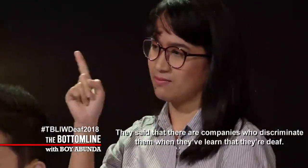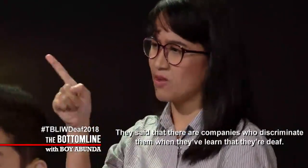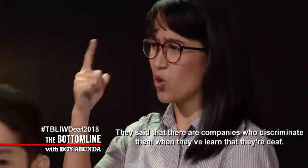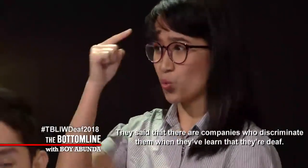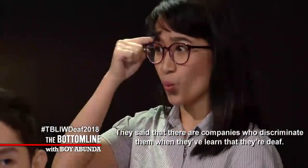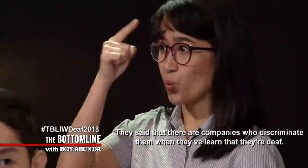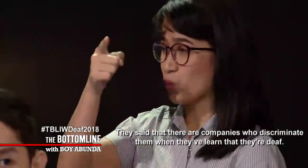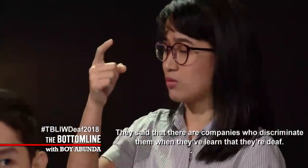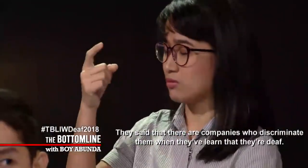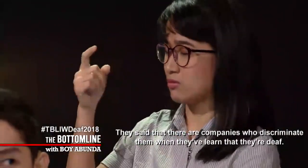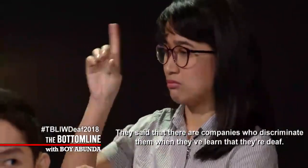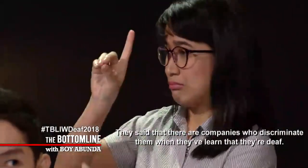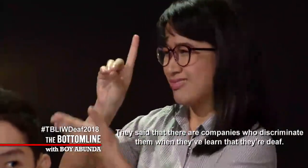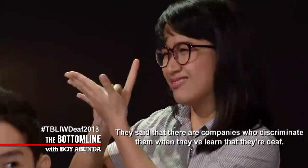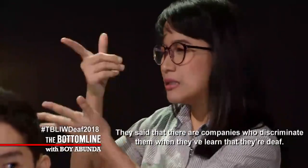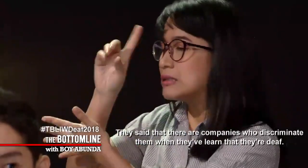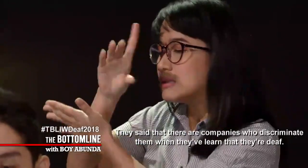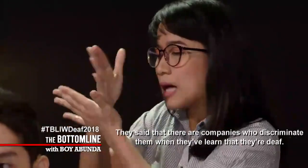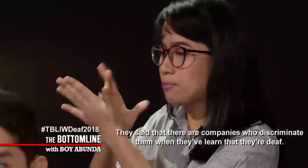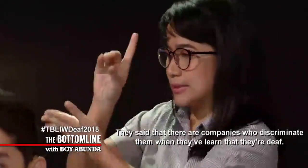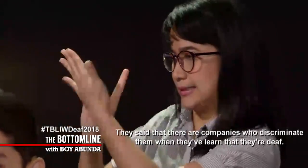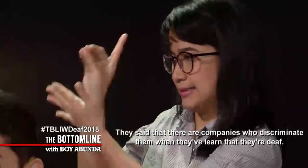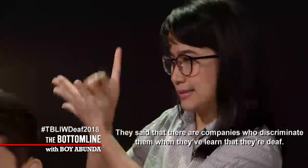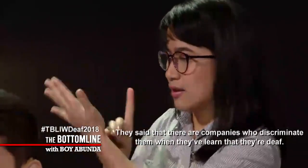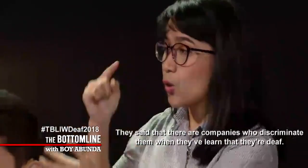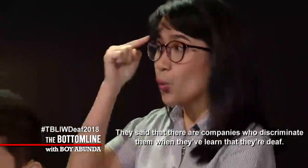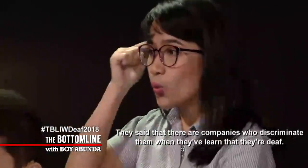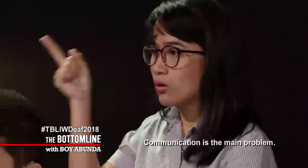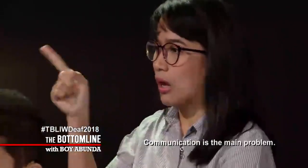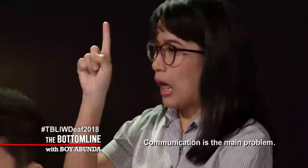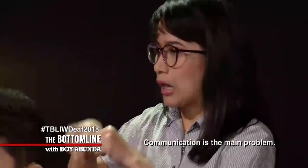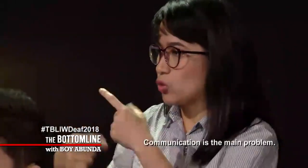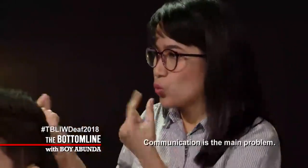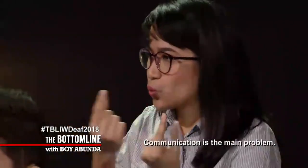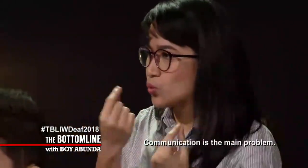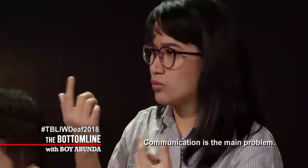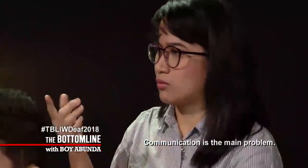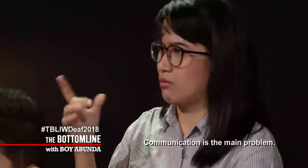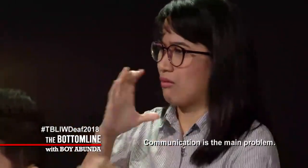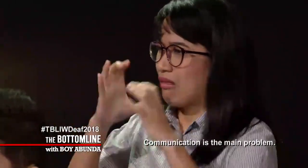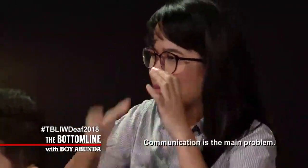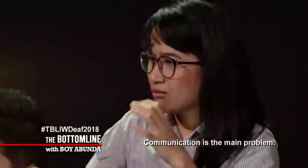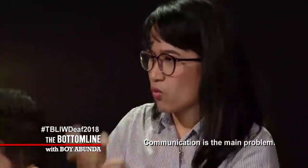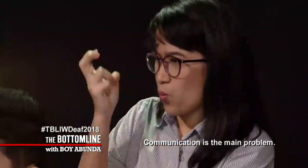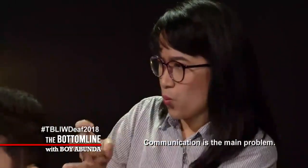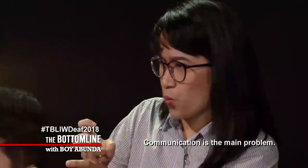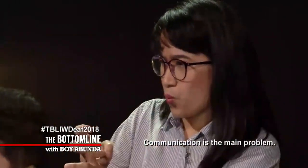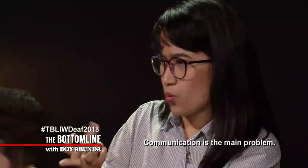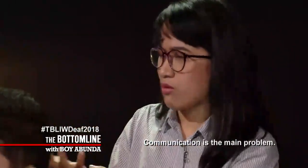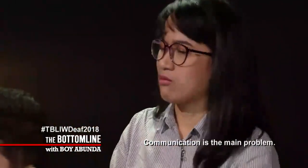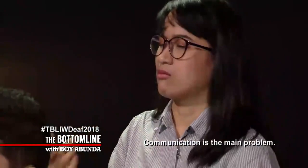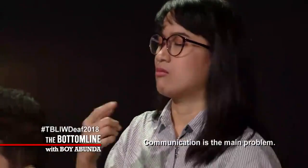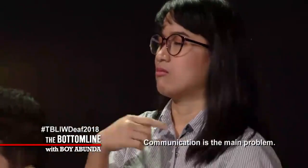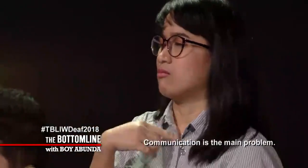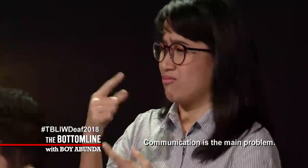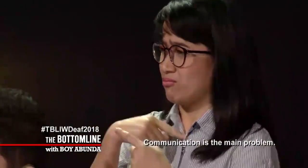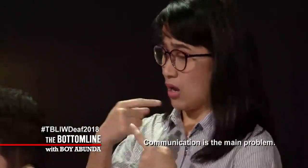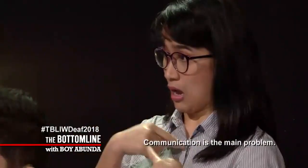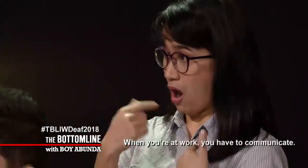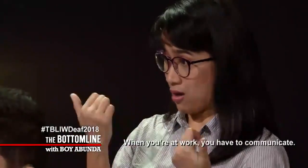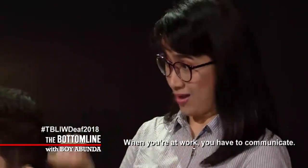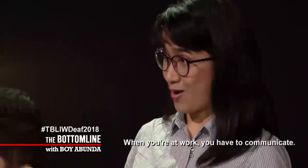pag deaf ka, akala pag deaf ka, nadi-discriminate agad. Kasi communication, wala ka na agad. Communication is the